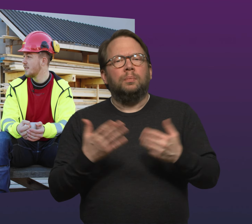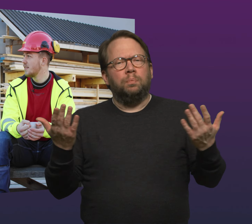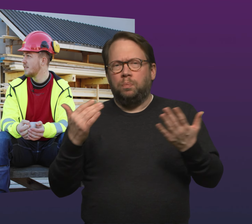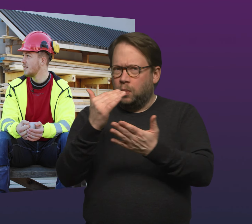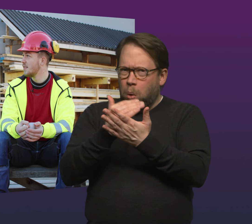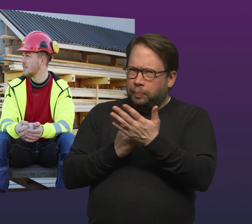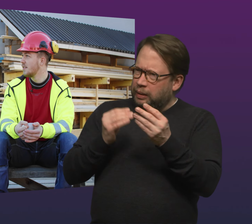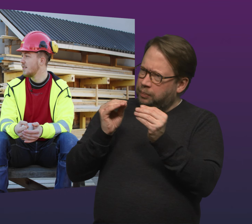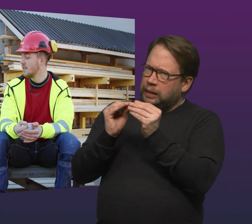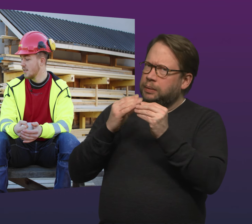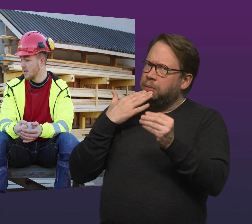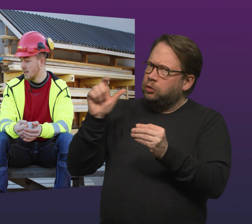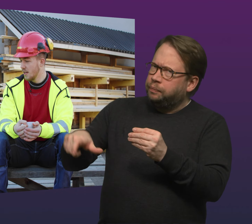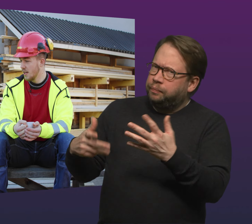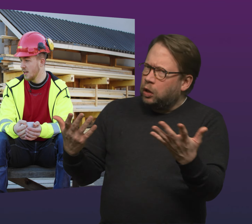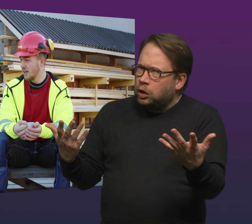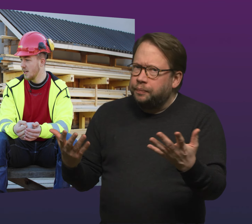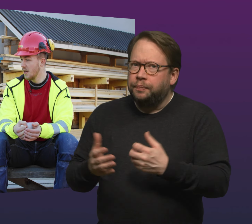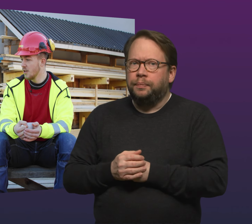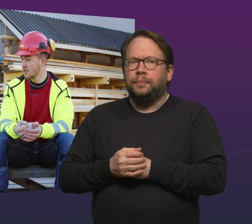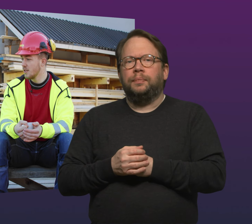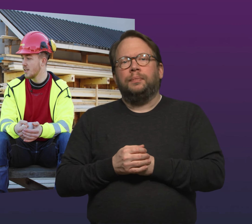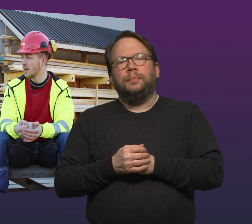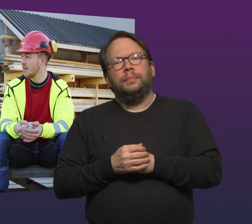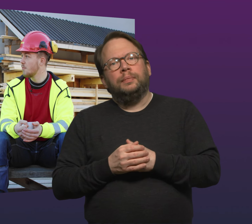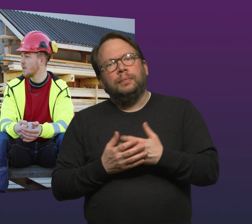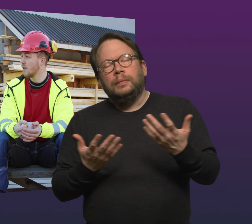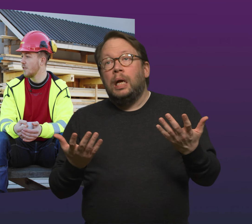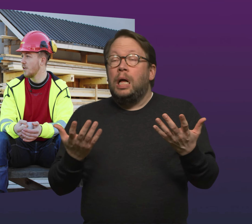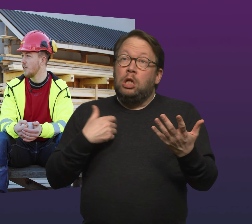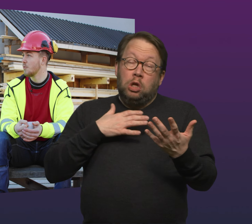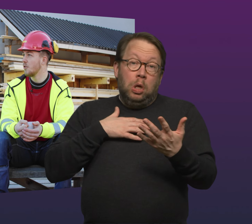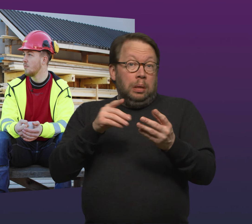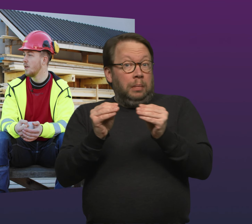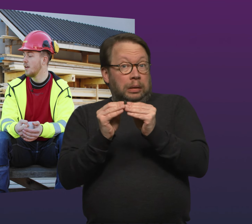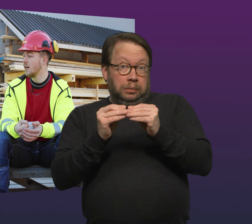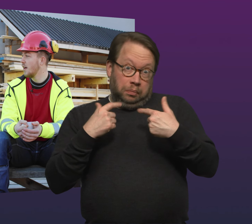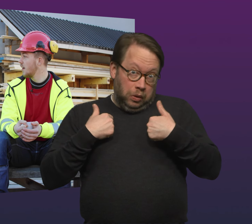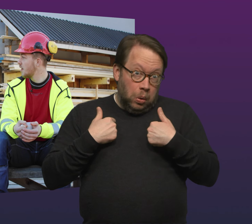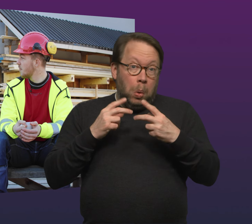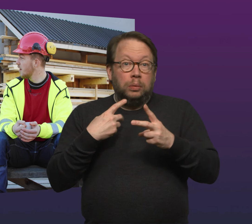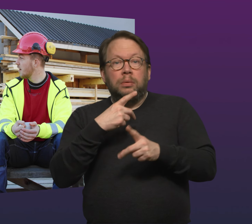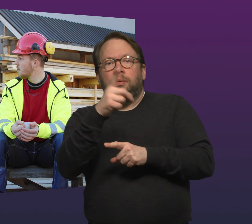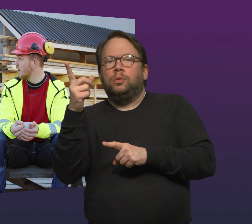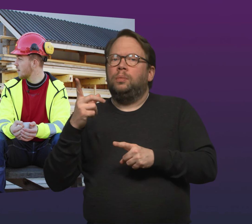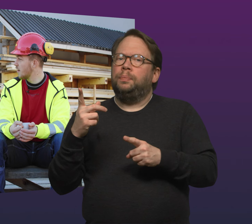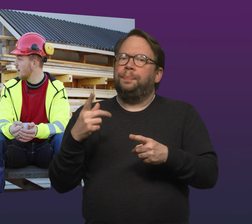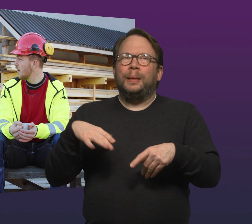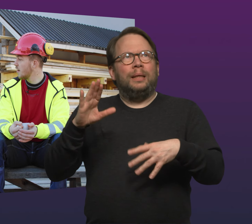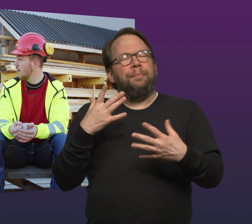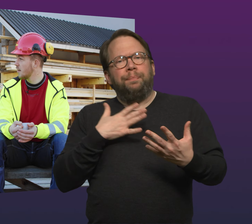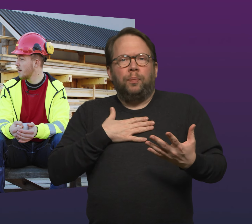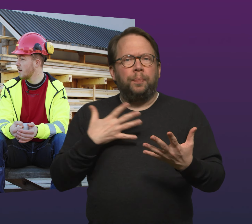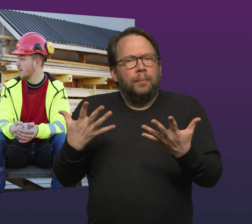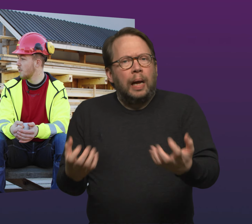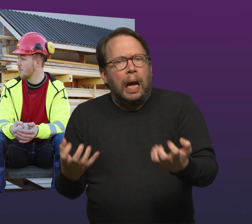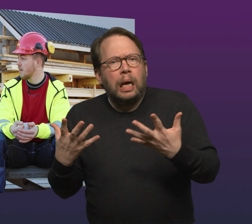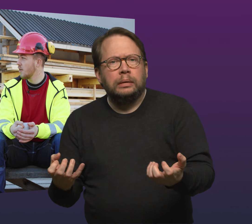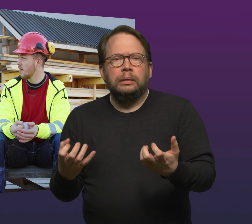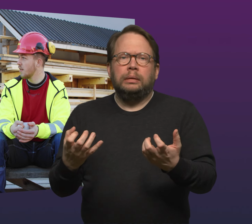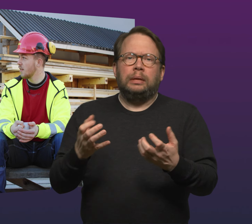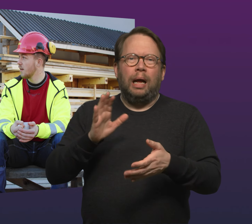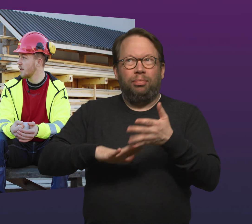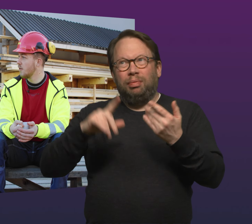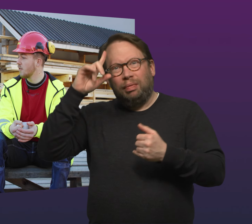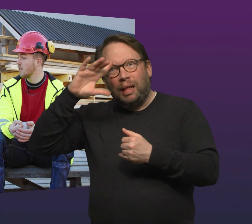Vilka passar det här programmet för? Jag skulle säga att det passar för de som är lite mer praktiskt lagda än vad